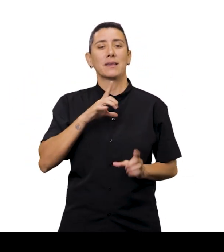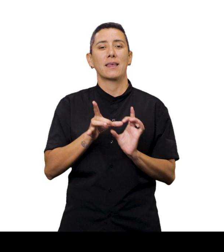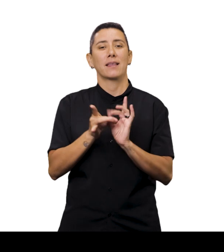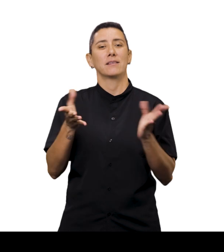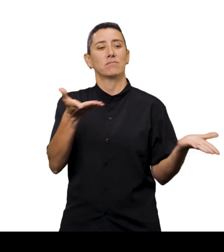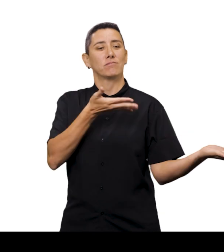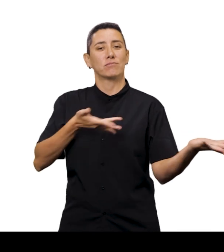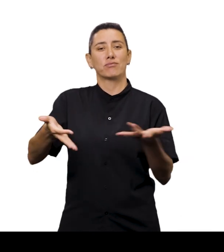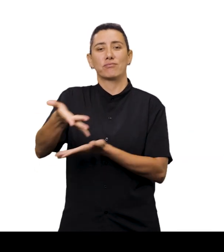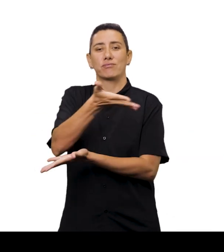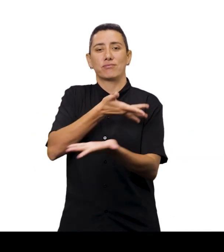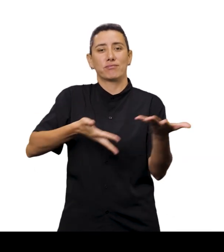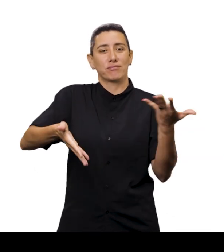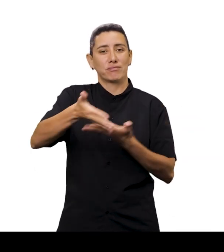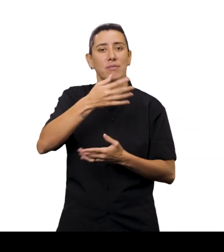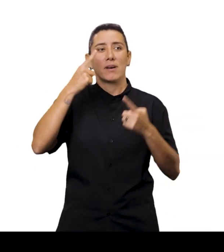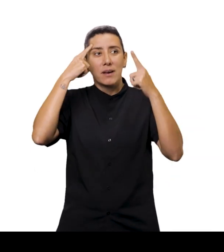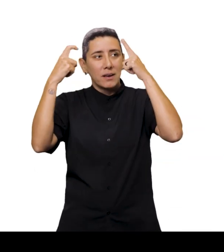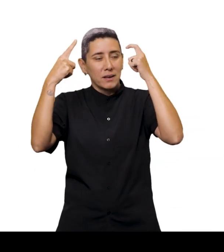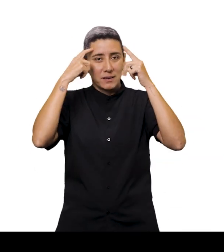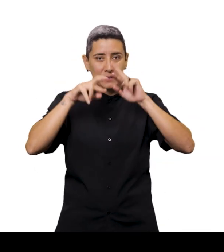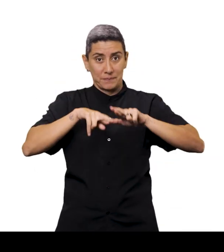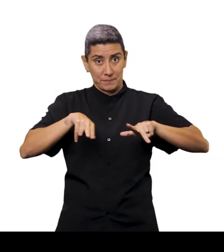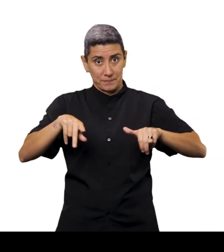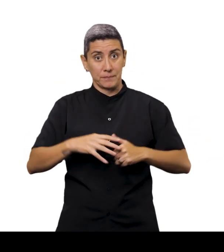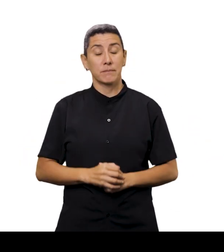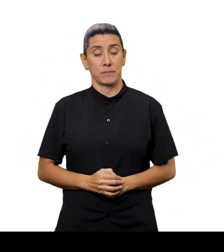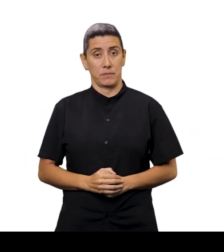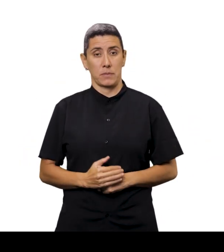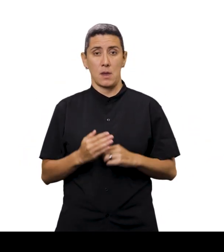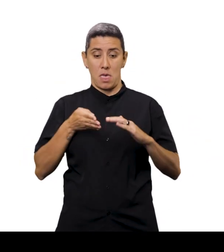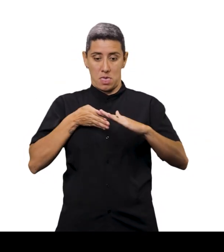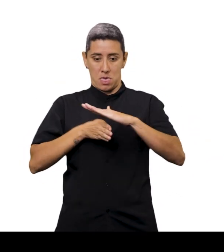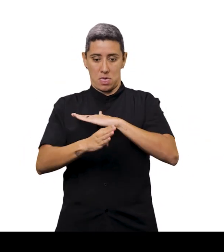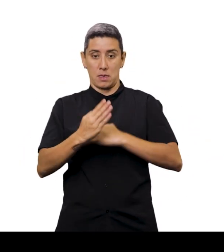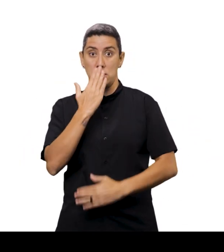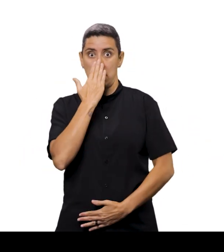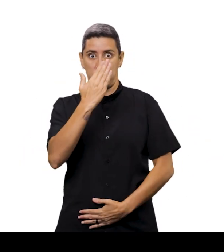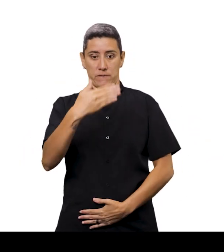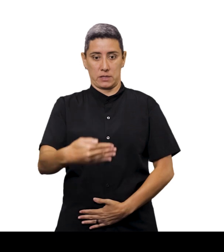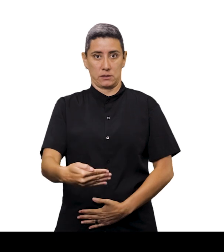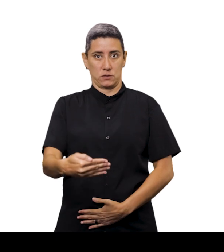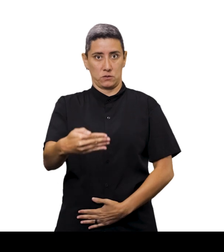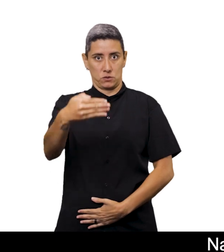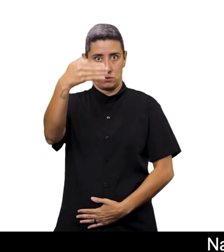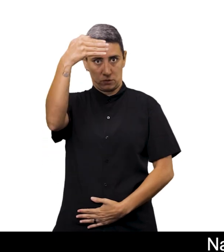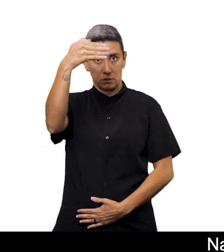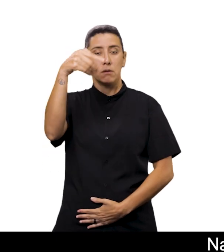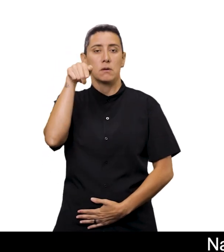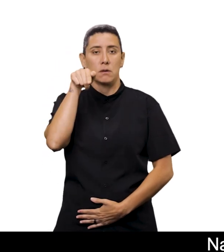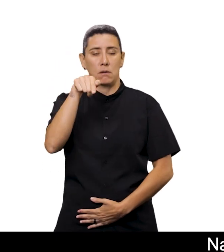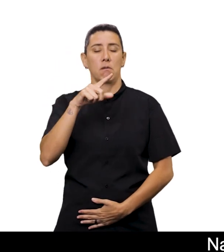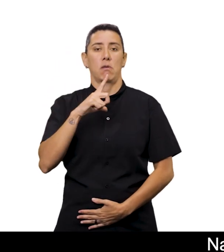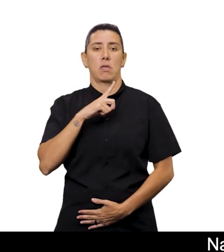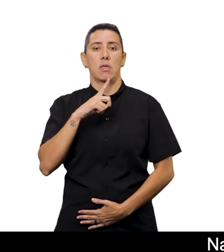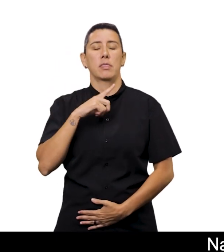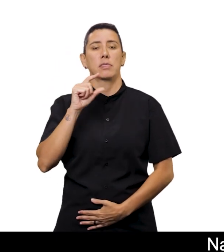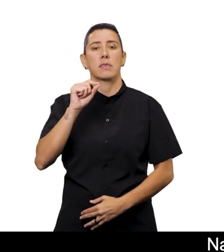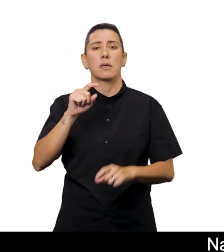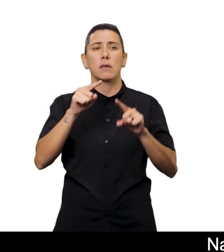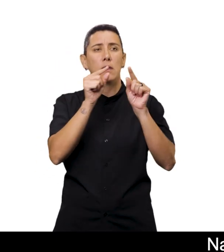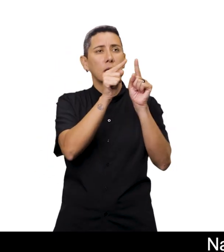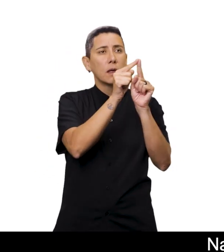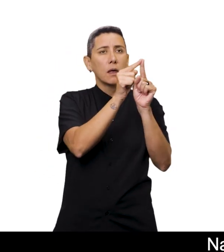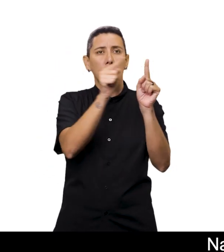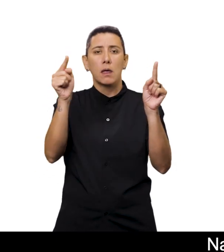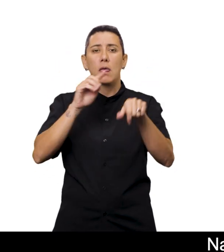da galeria, reforçando a ideia de um espaço dinâmico voltado à troca e à criação. Na parede de frente para a entrada